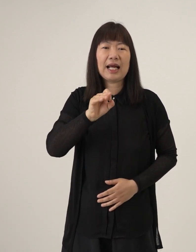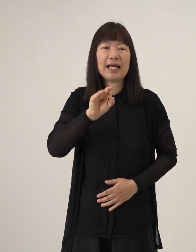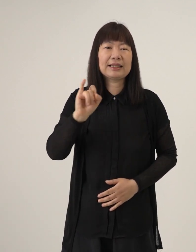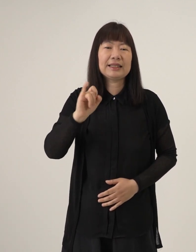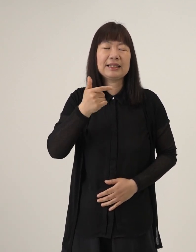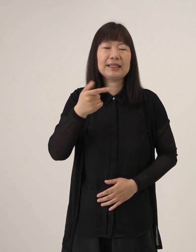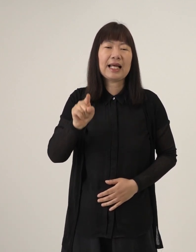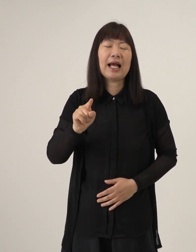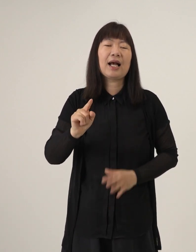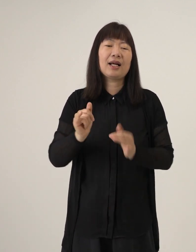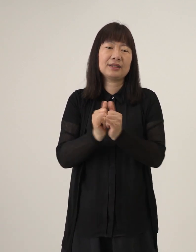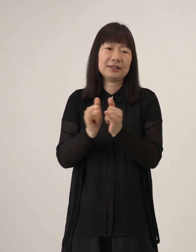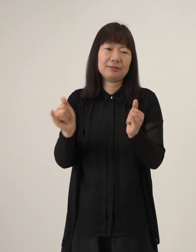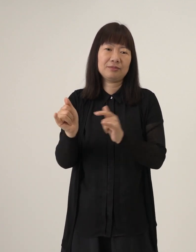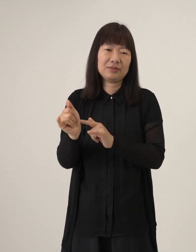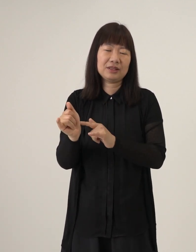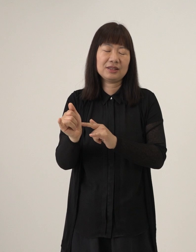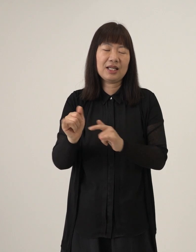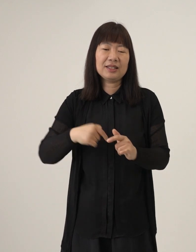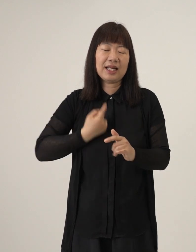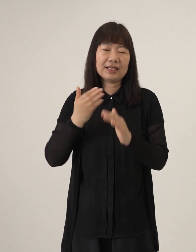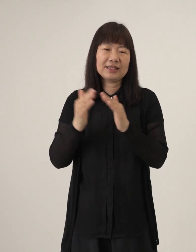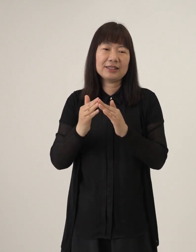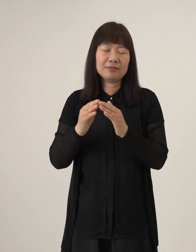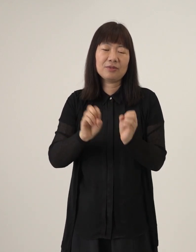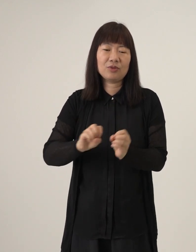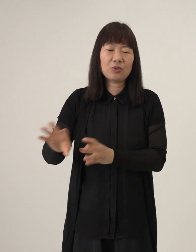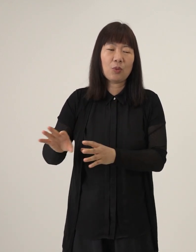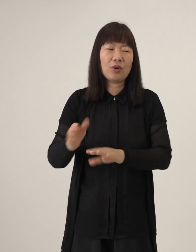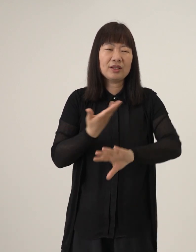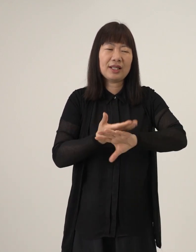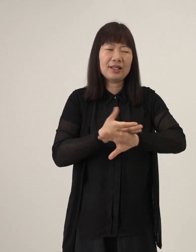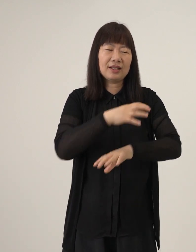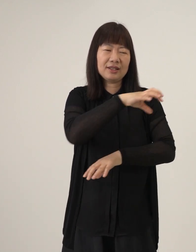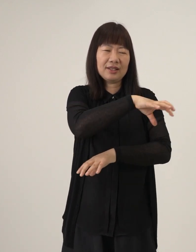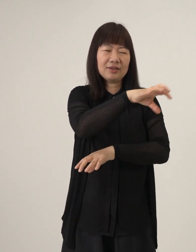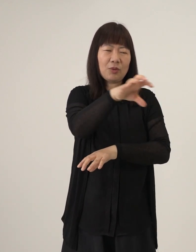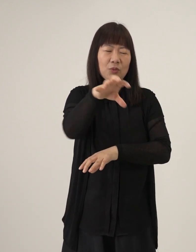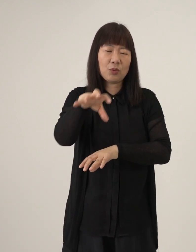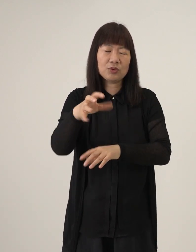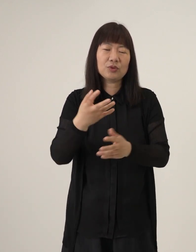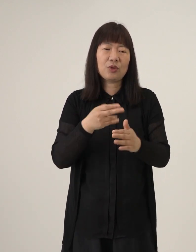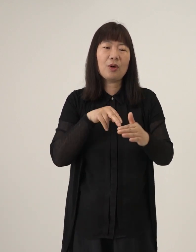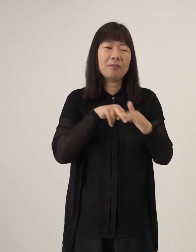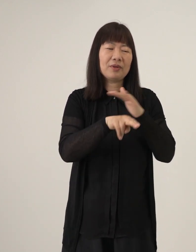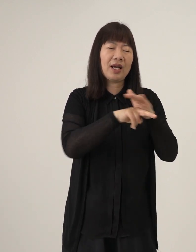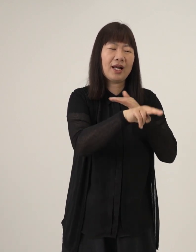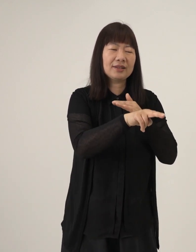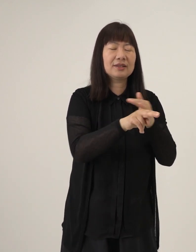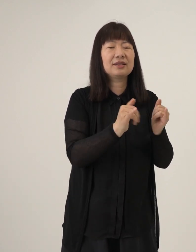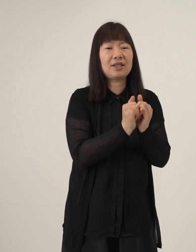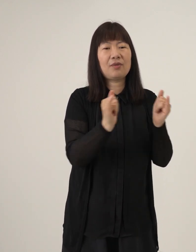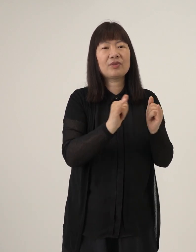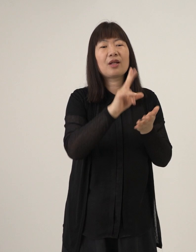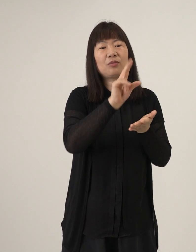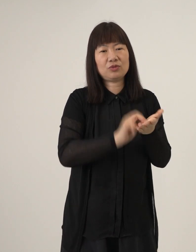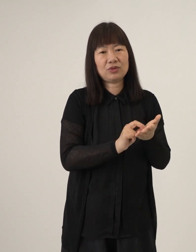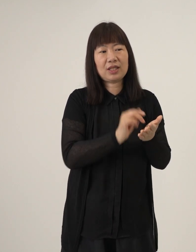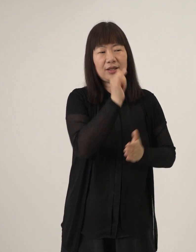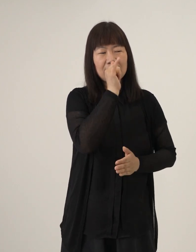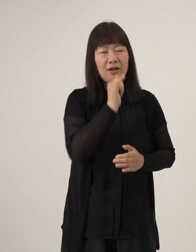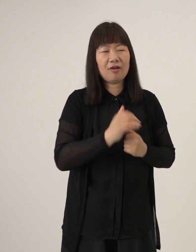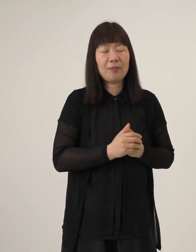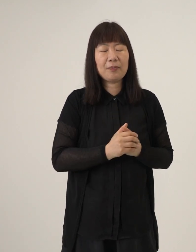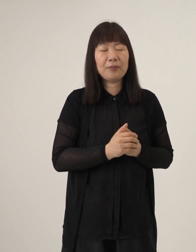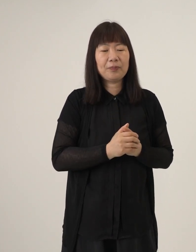백성들이고, 터전을 잃어버리고 지금 동유럽 국가로 쏟아져 나오고 있는 난민들 문제예요. 그래서